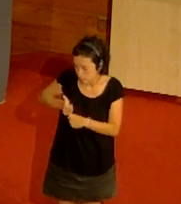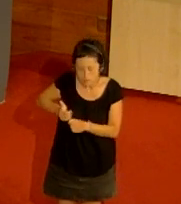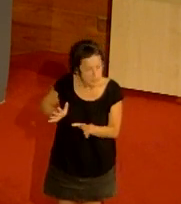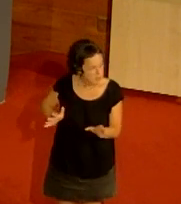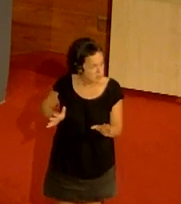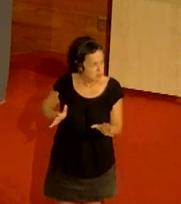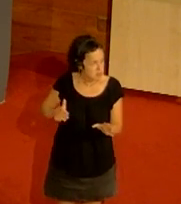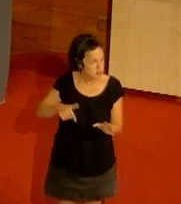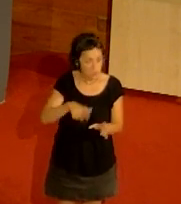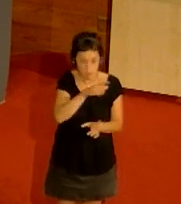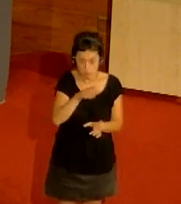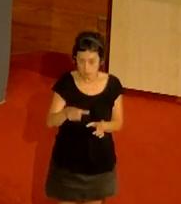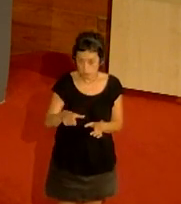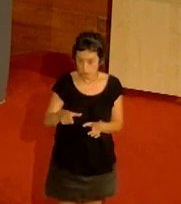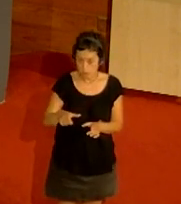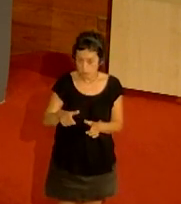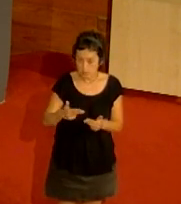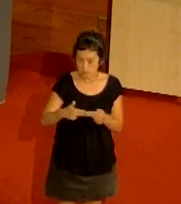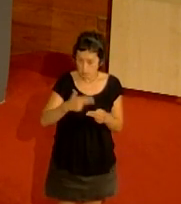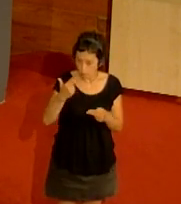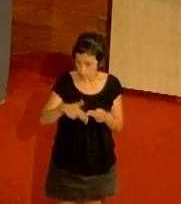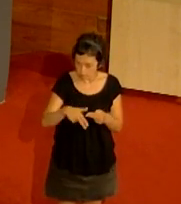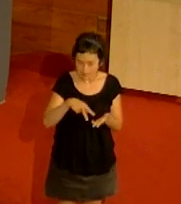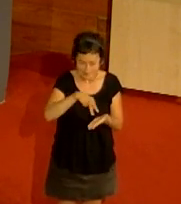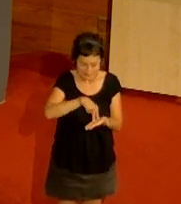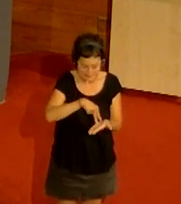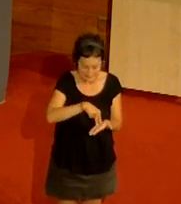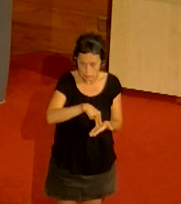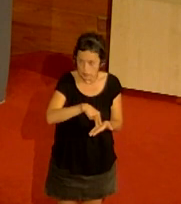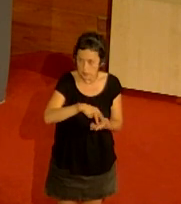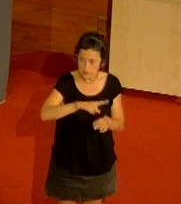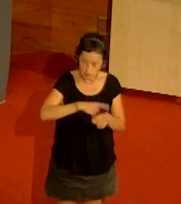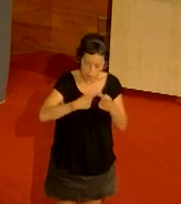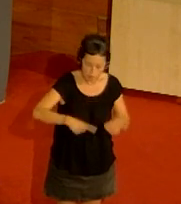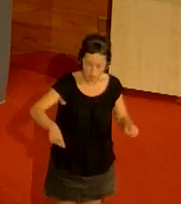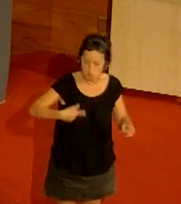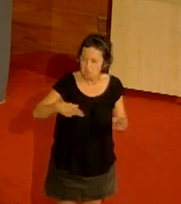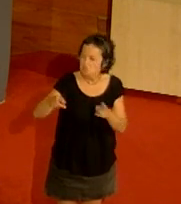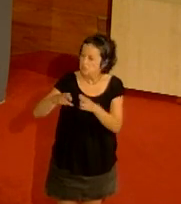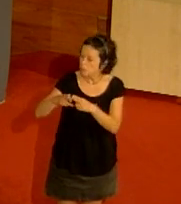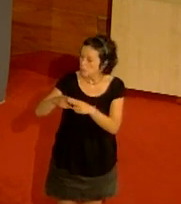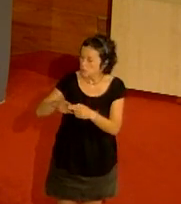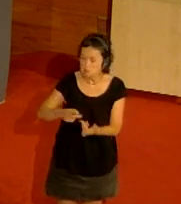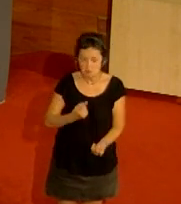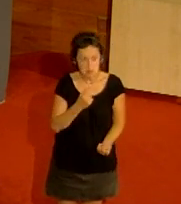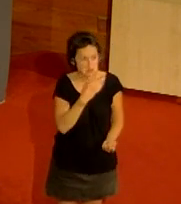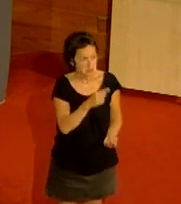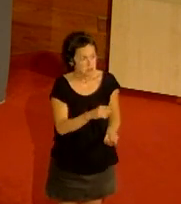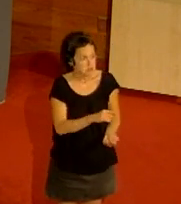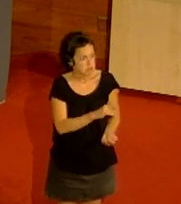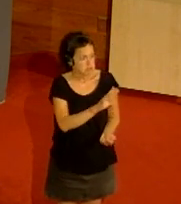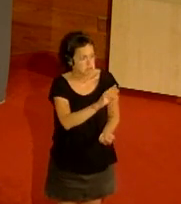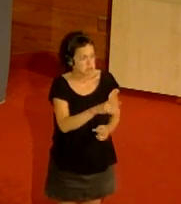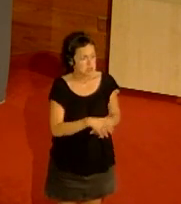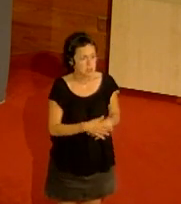aquí decir a la gente que ha estado en frontera mucho tiempo, preguntarles y a algunos decir, bueno, pues sí, realmente te puedo decir que